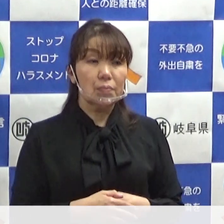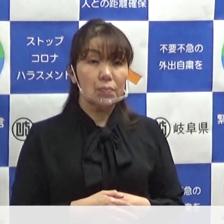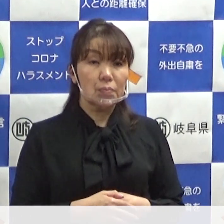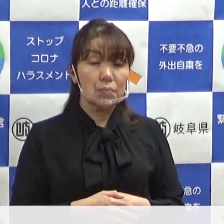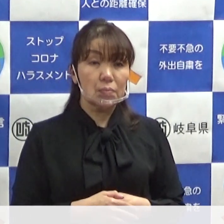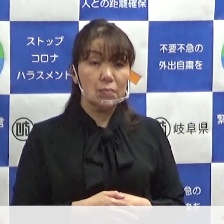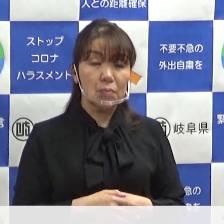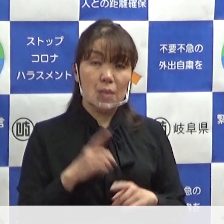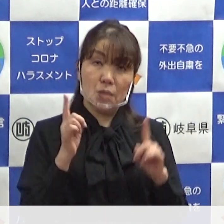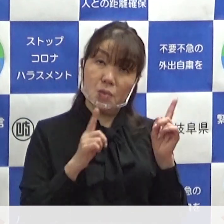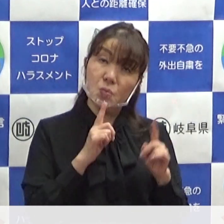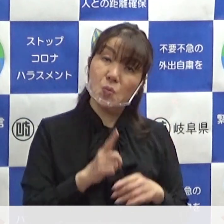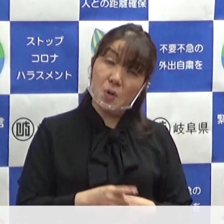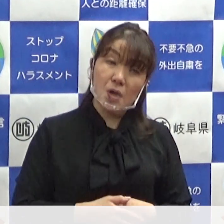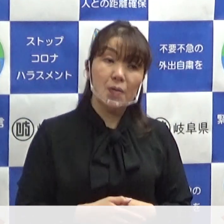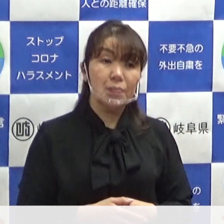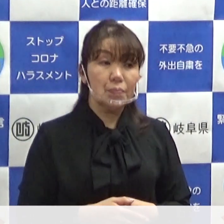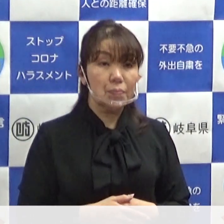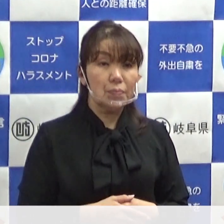なんて言うんでしょう、